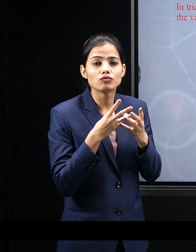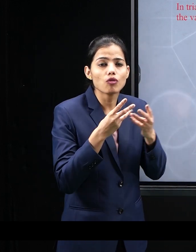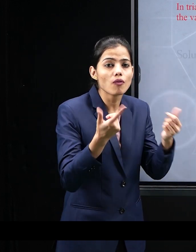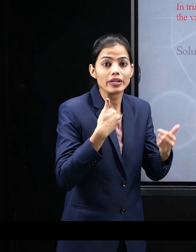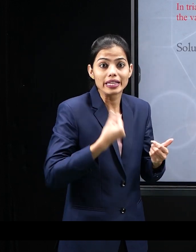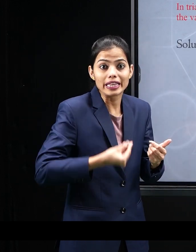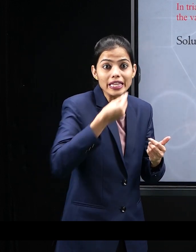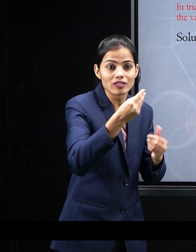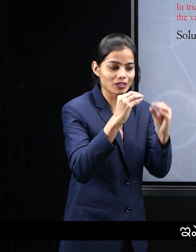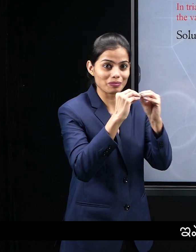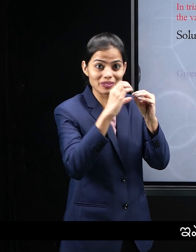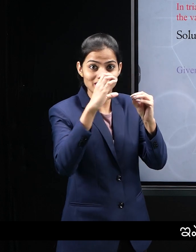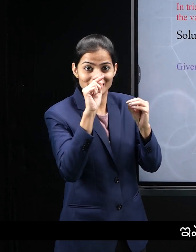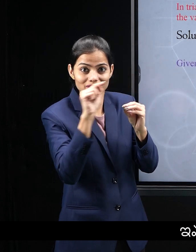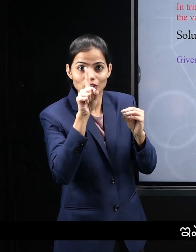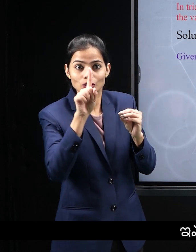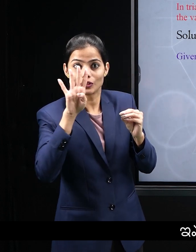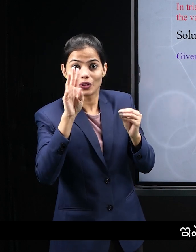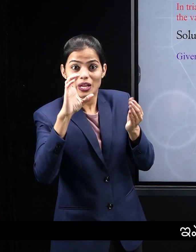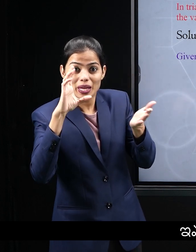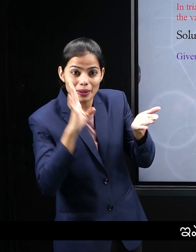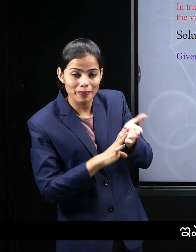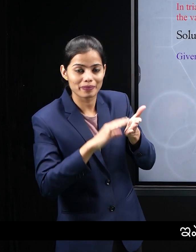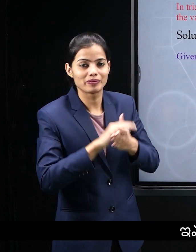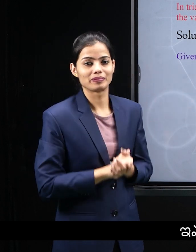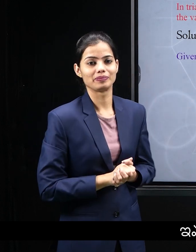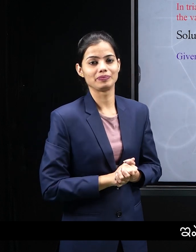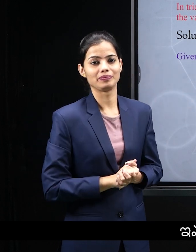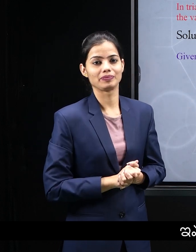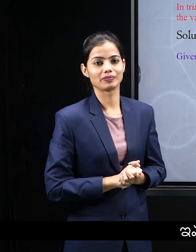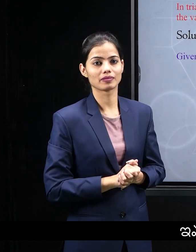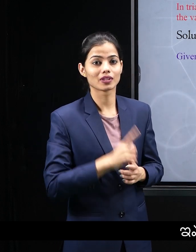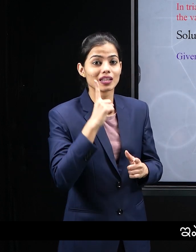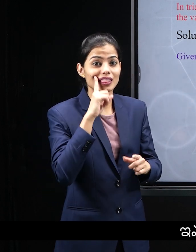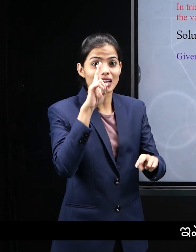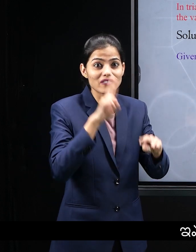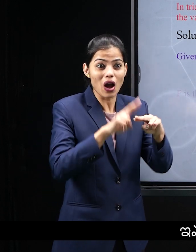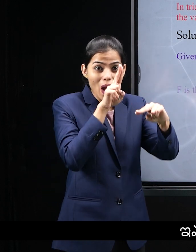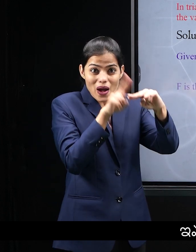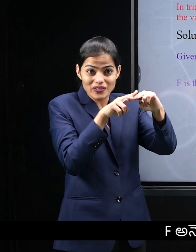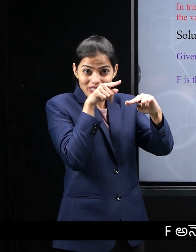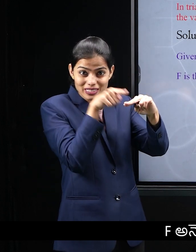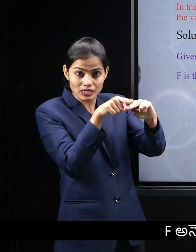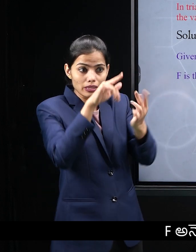పరిష్కారం: ఇవ్వబడింది బీసీ = 14 సెంటీమీటర్లు. ఎఫ్